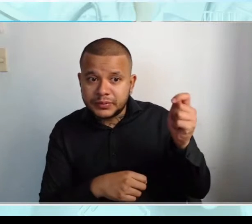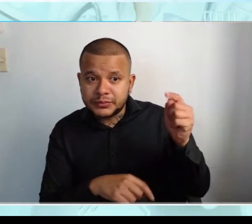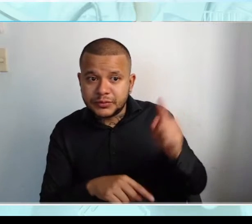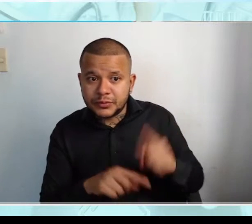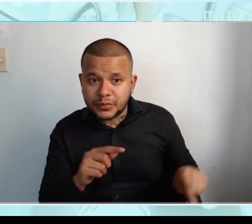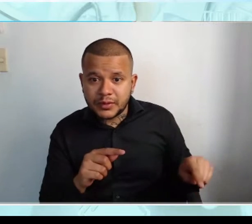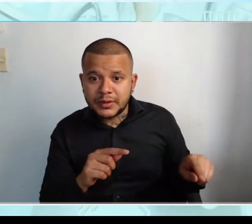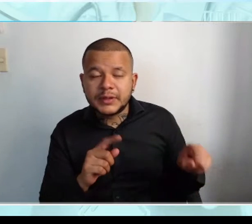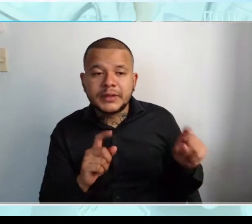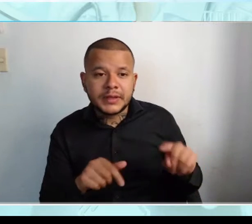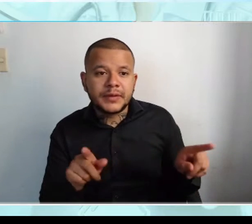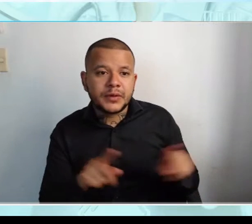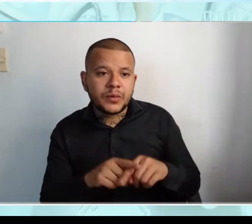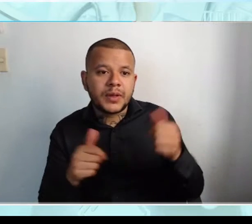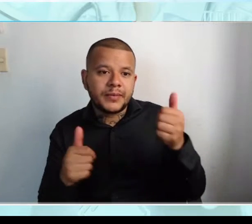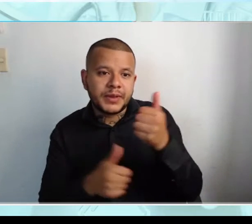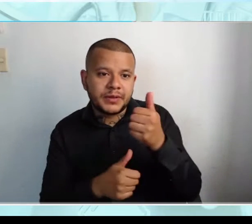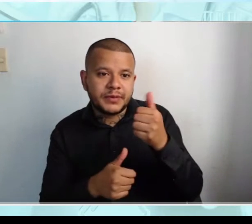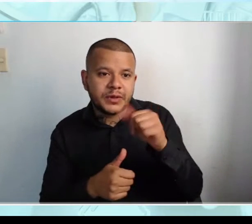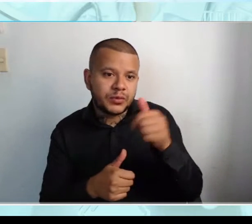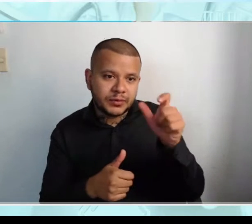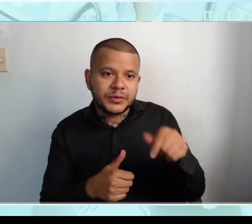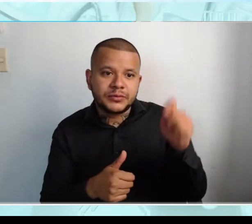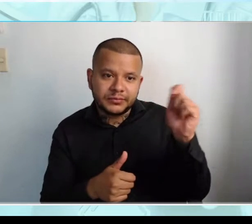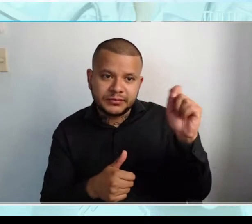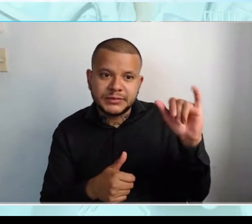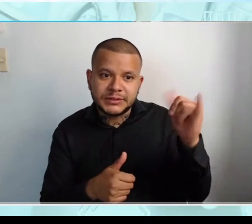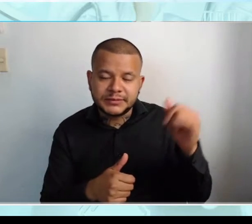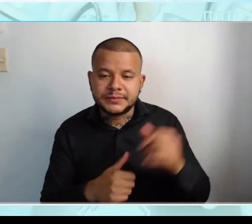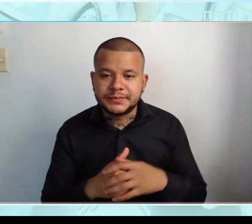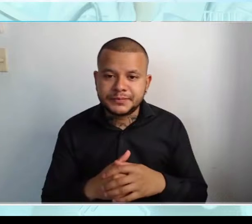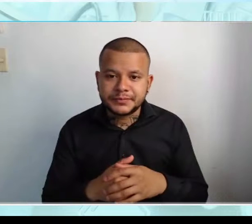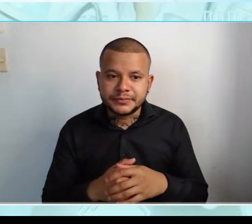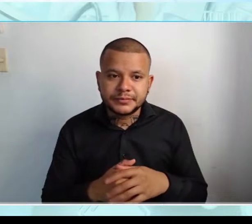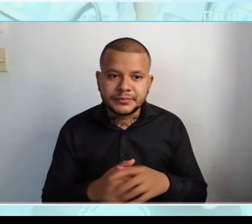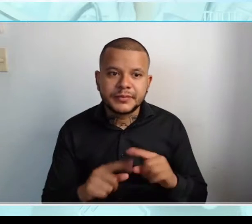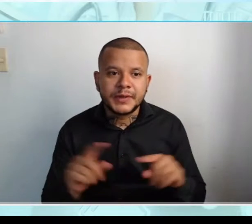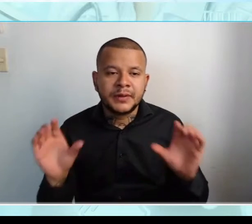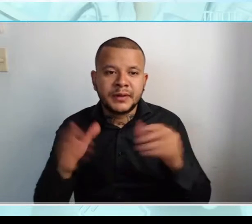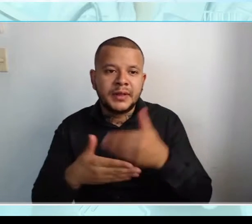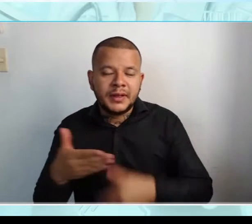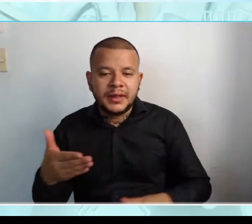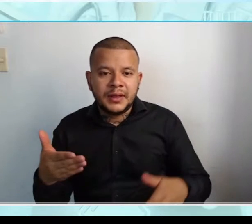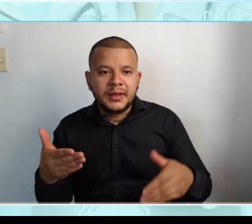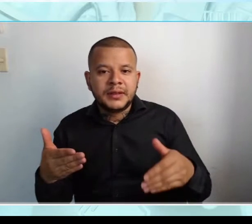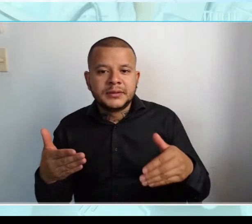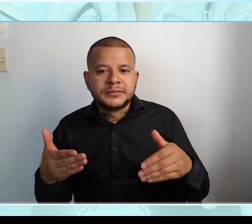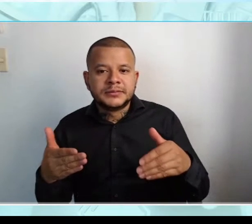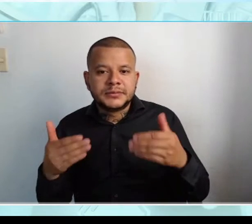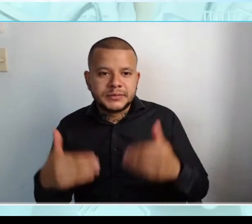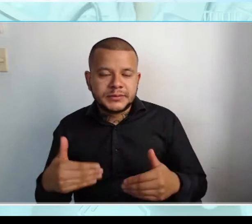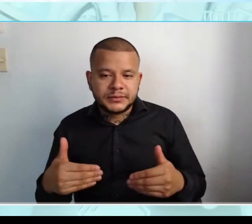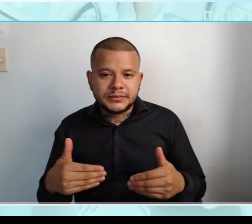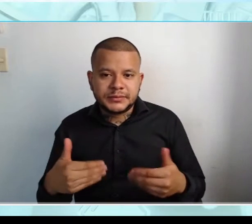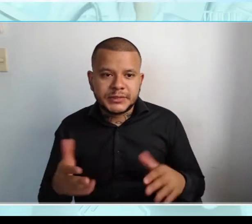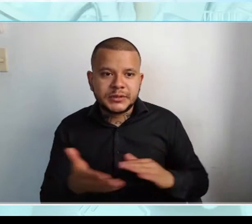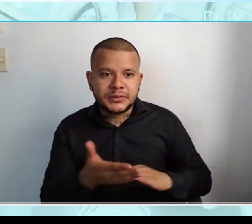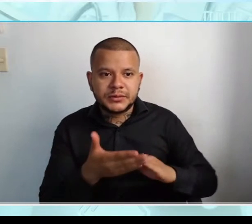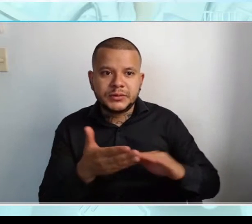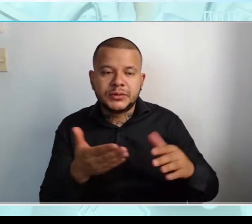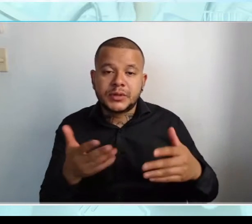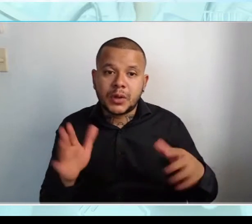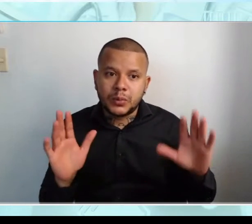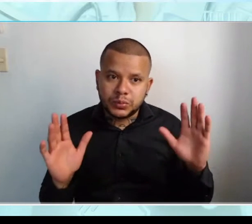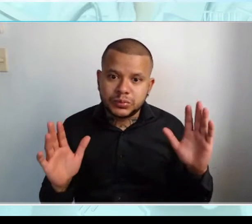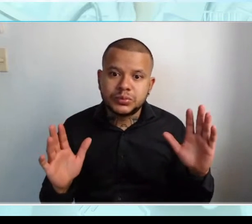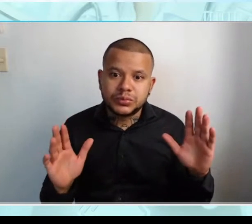debe permanecer como beneficiaria de un cotizante, que es diferente a la certificación. Eso lo pudimos aclarar finalmente y nos descargó, digamos, un